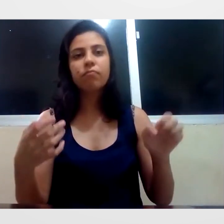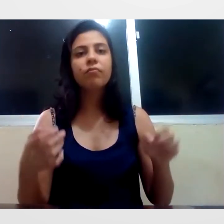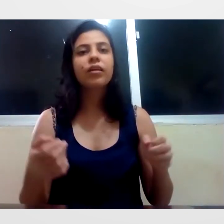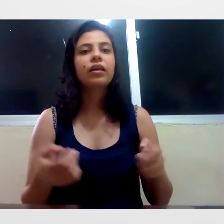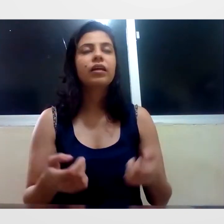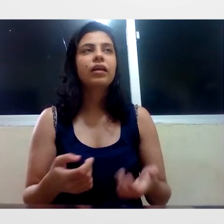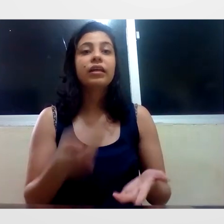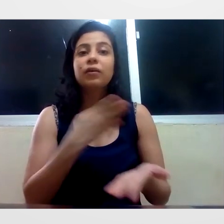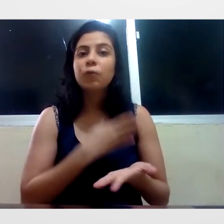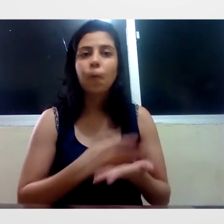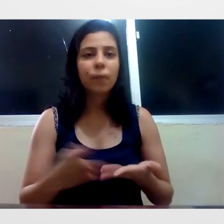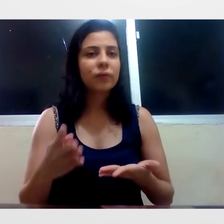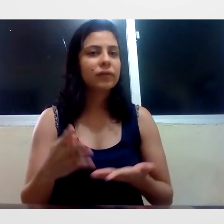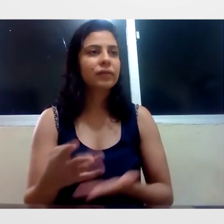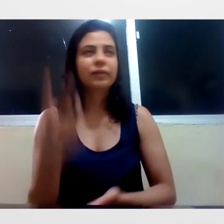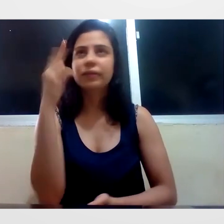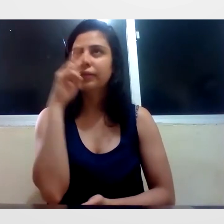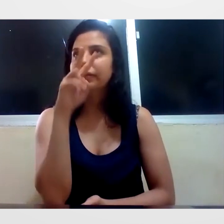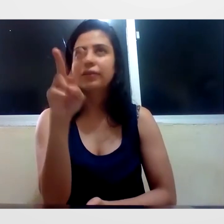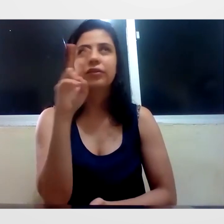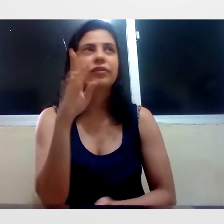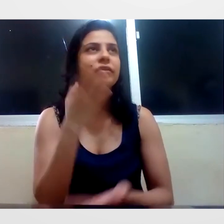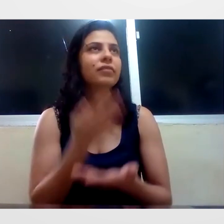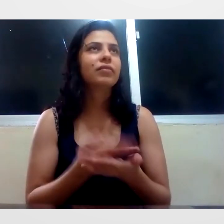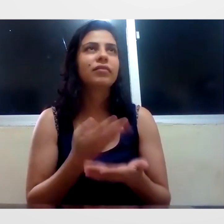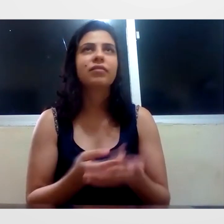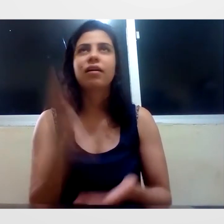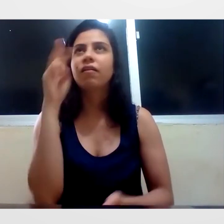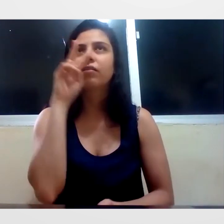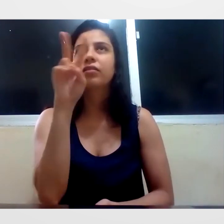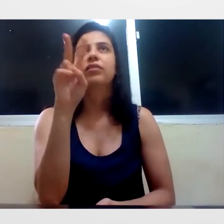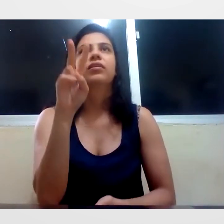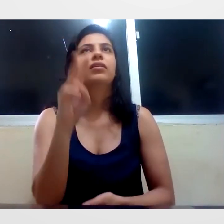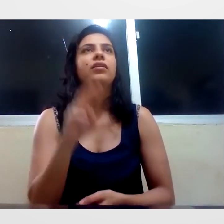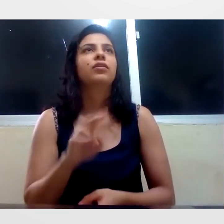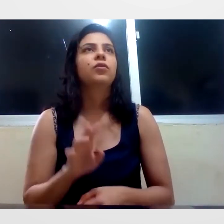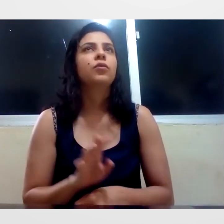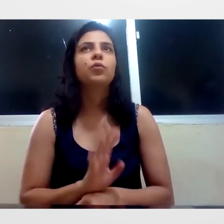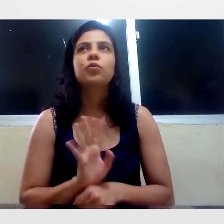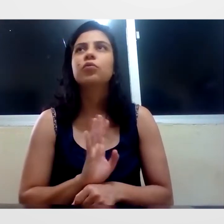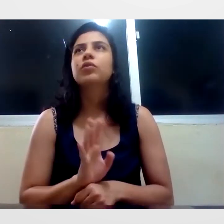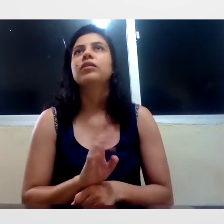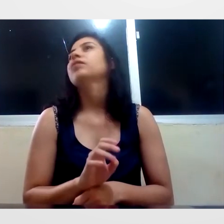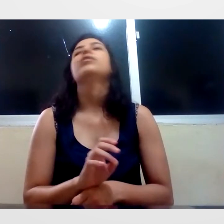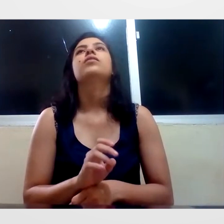método fluente em Libras, e eu vi os avanços dela, e assim foi incrível. E eu